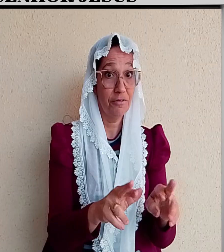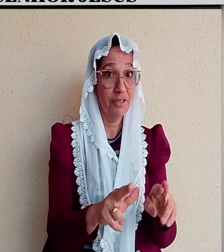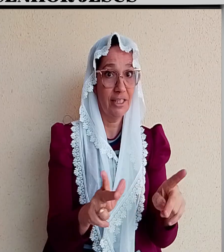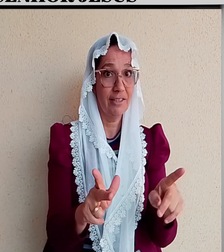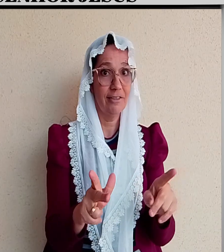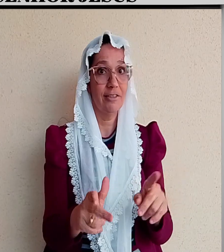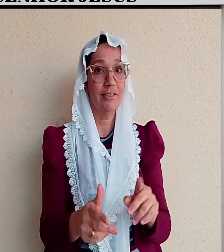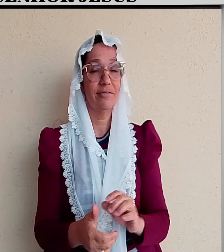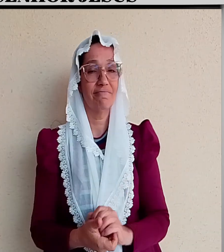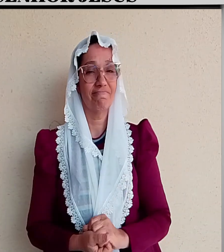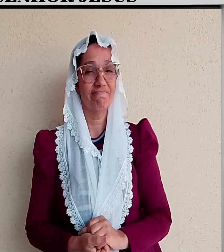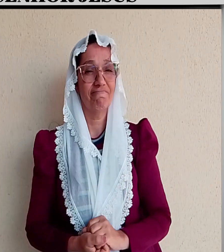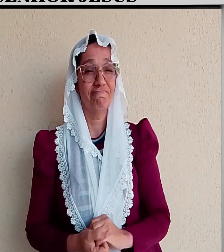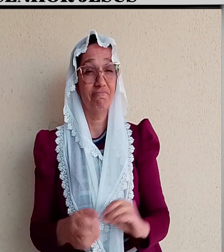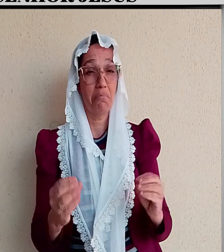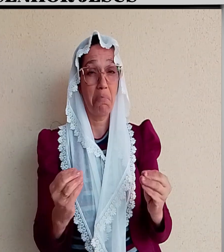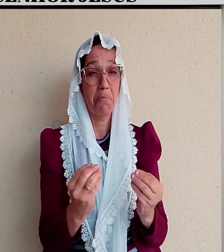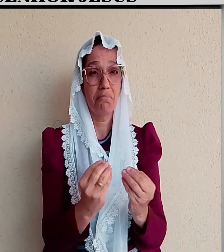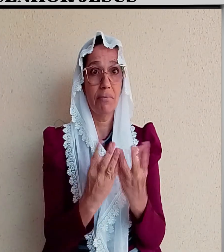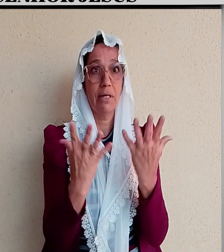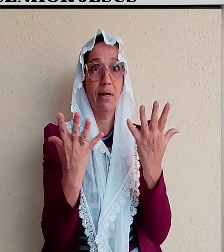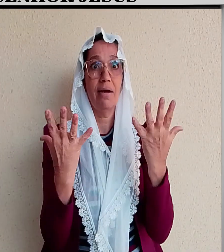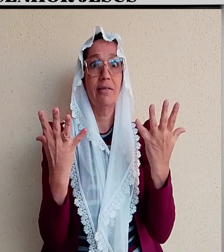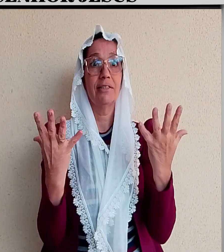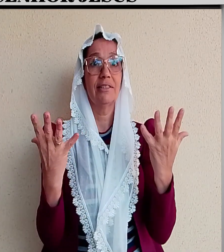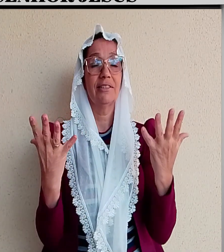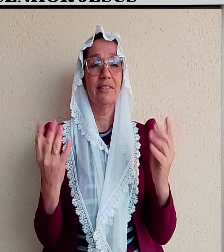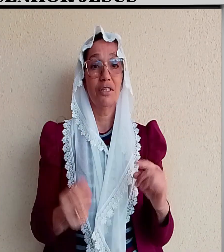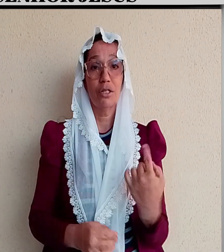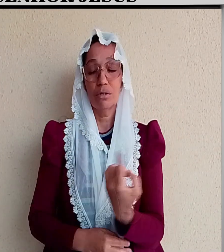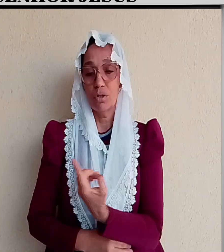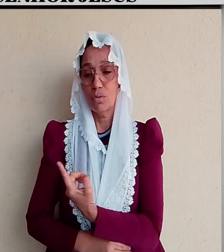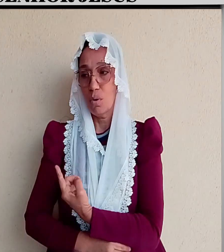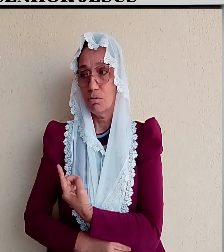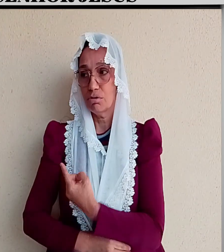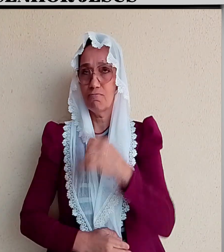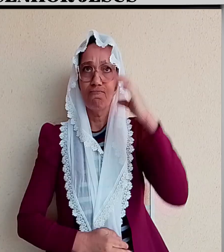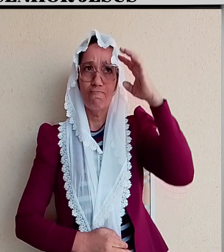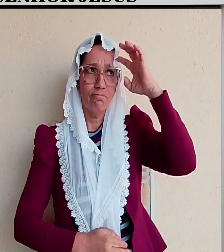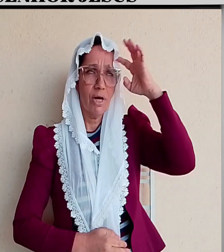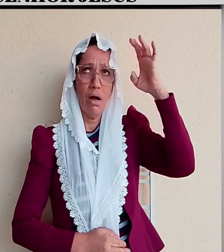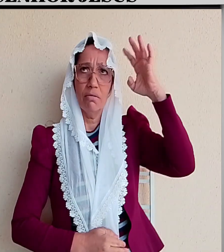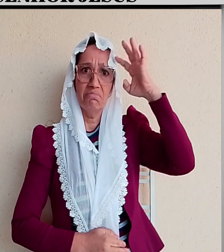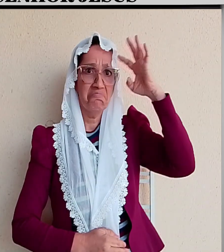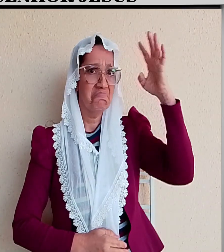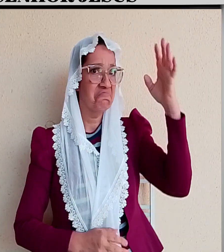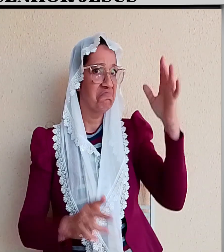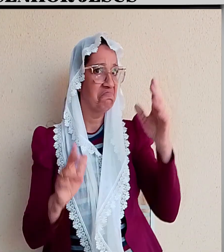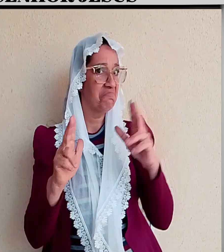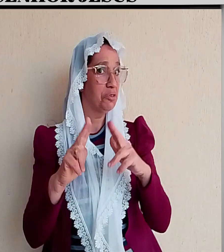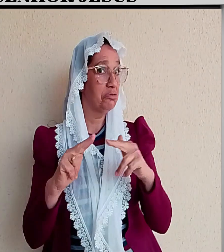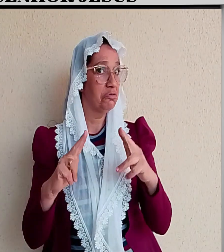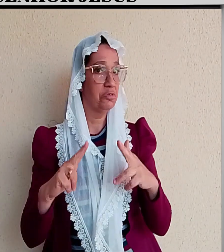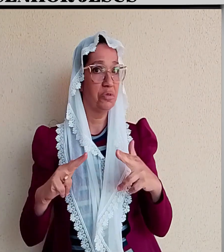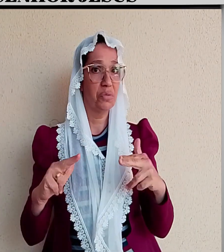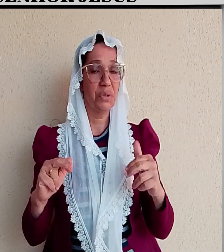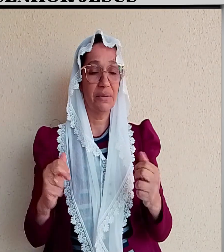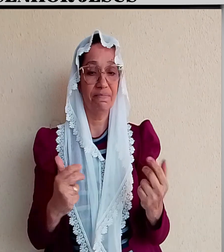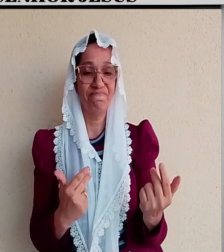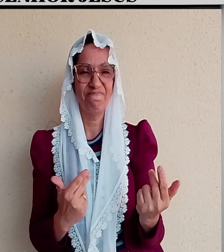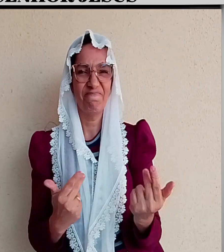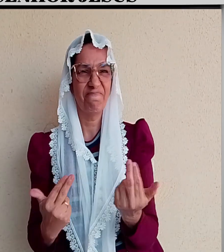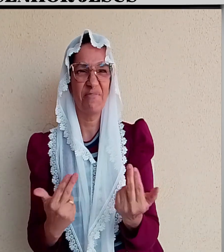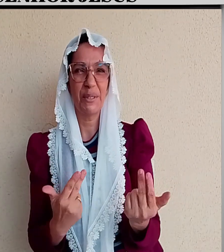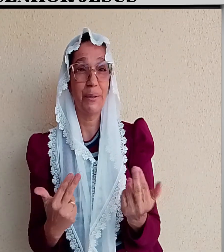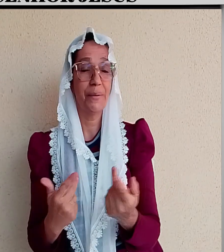que é o sobrenatural? É a fé no último nível, a ponto de que nada da terra, aleluia, pode ser